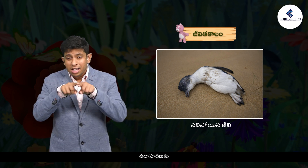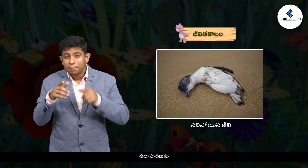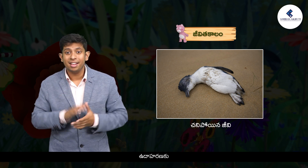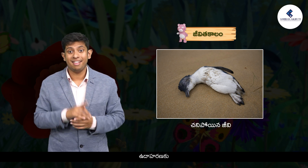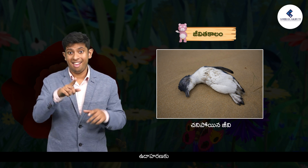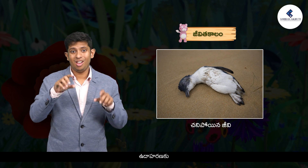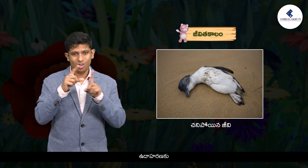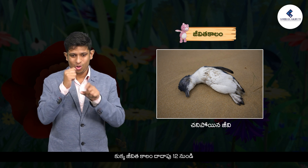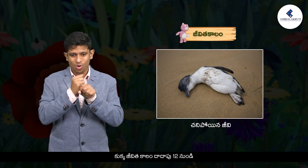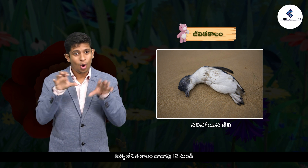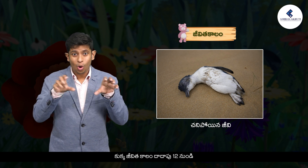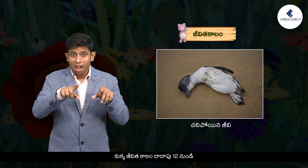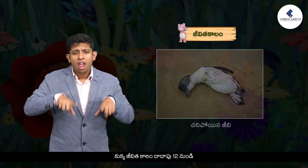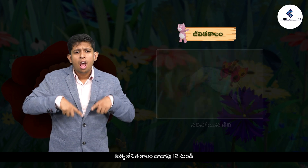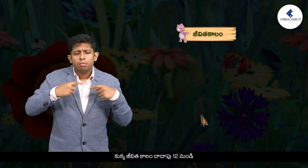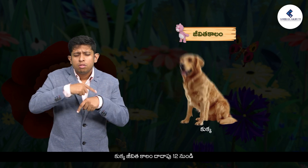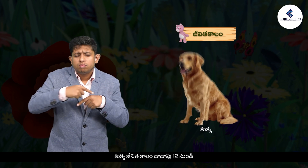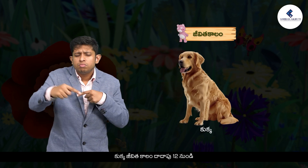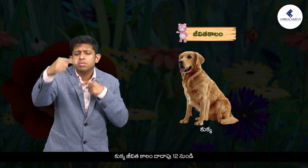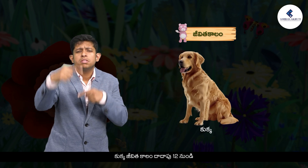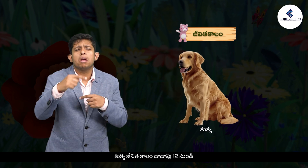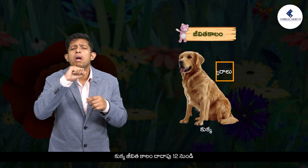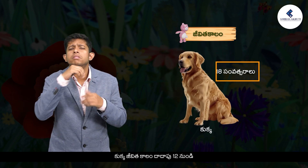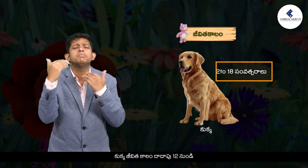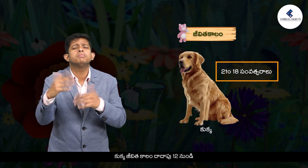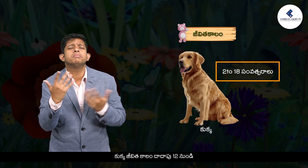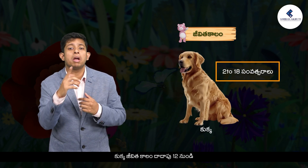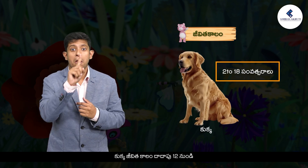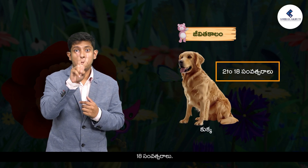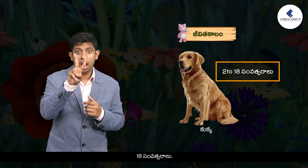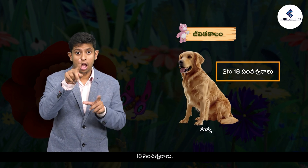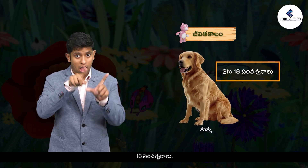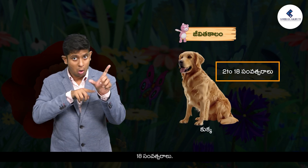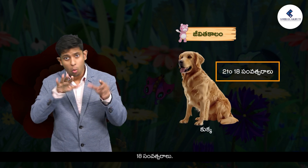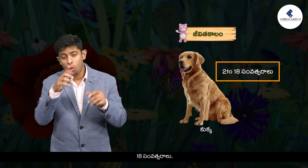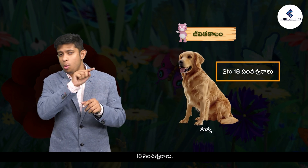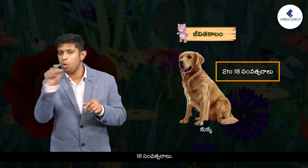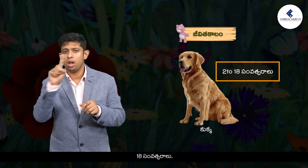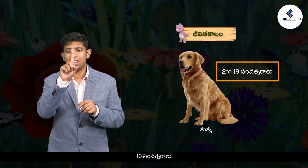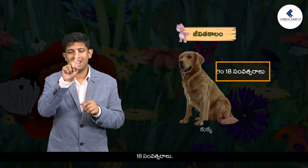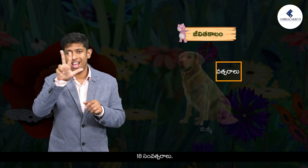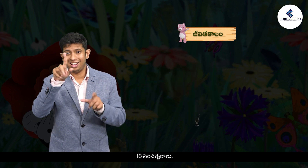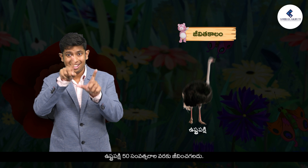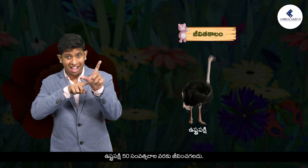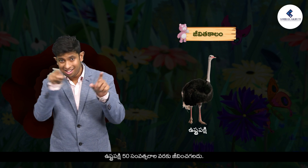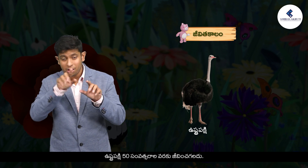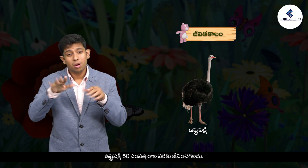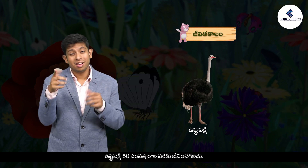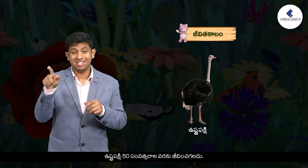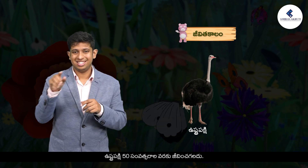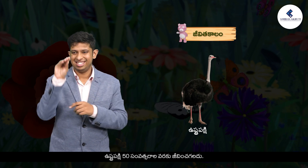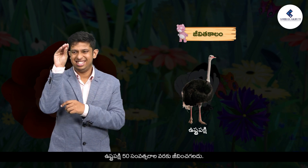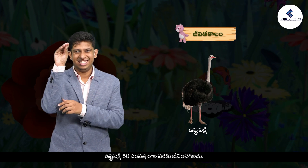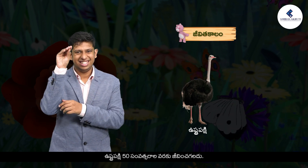ఉదాహరణకు కుక్క జీవితకాలం దాదాపు 12 నుండి 18 సంవత్సరాలు.